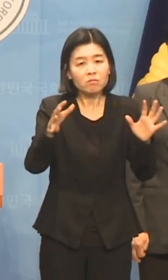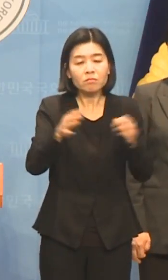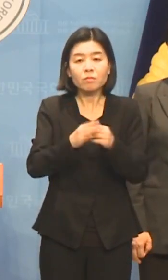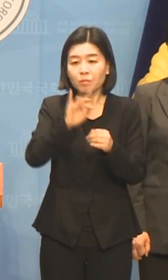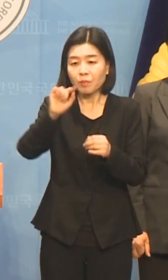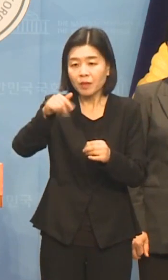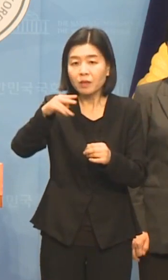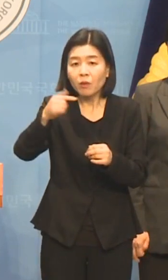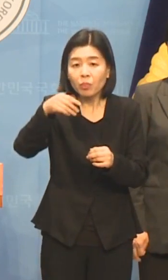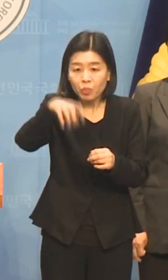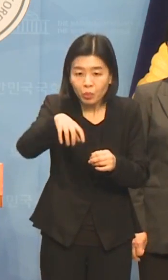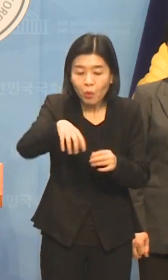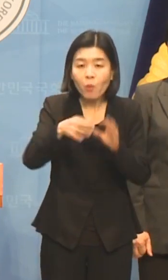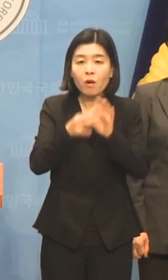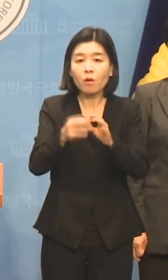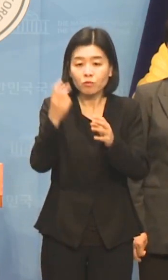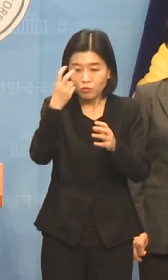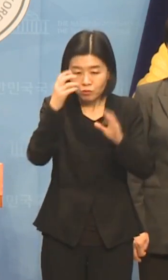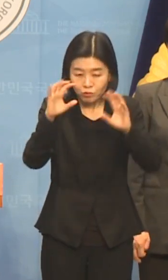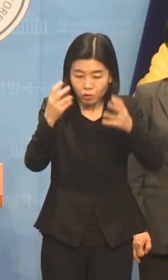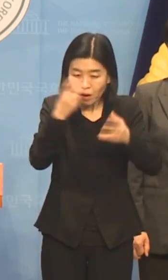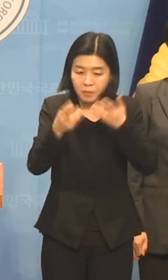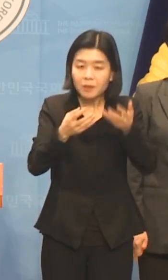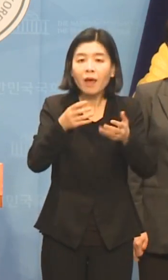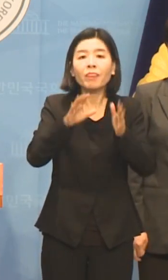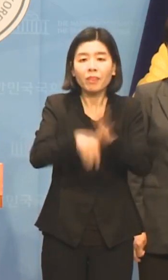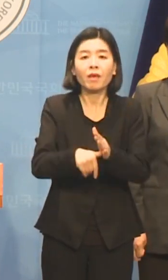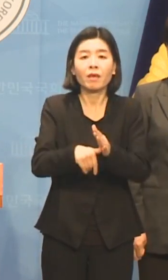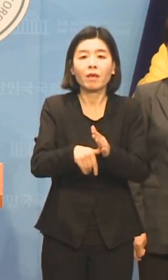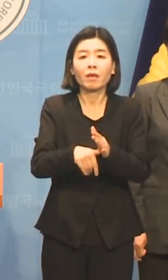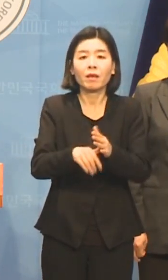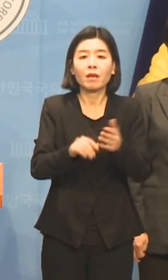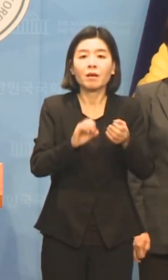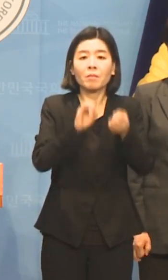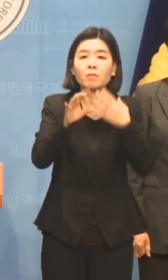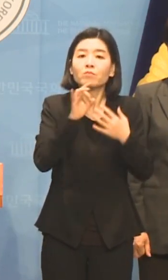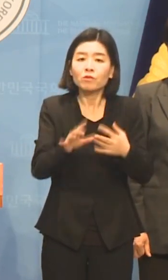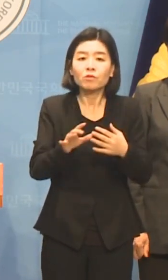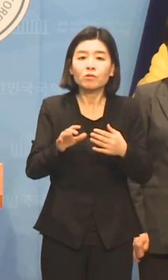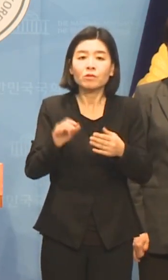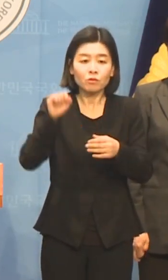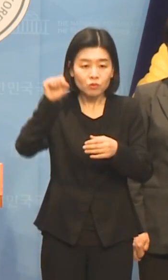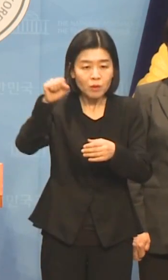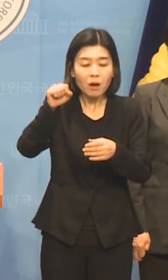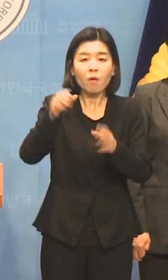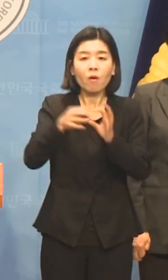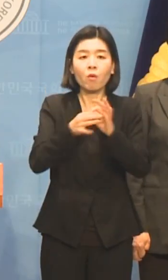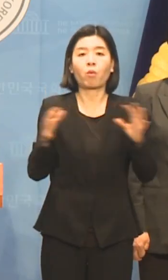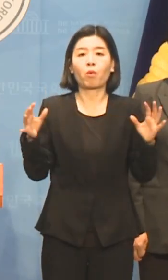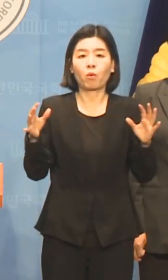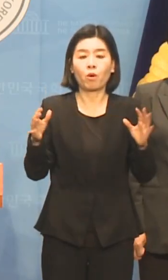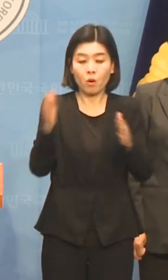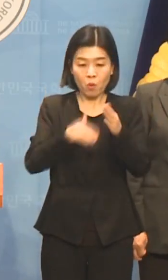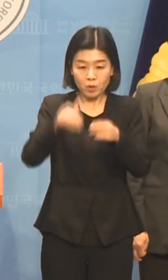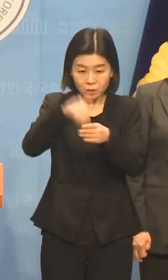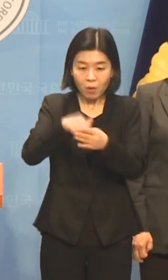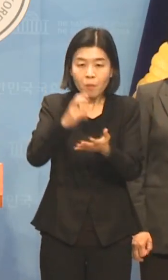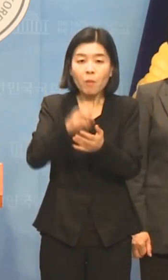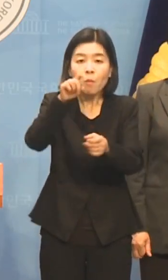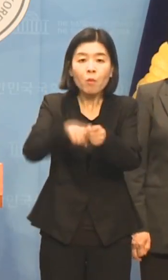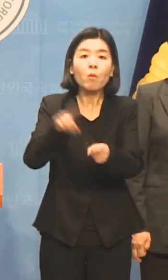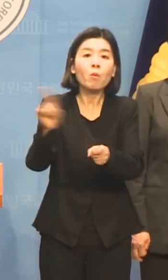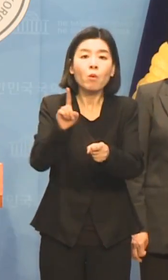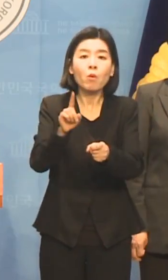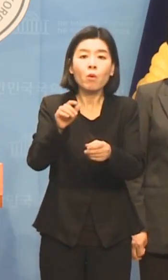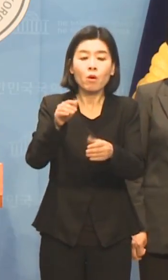발언은 국정감사장에서 나온 것으로 선거와의 관련성이 없습니다. 공직선거법의 목적은 공정한